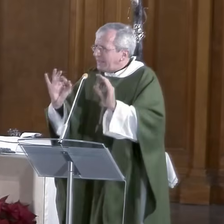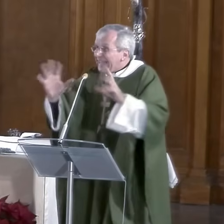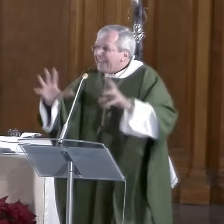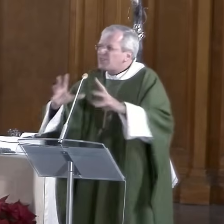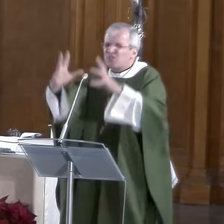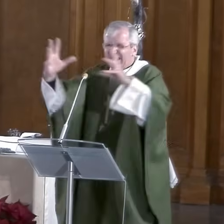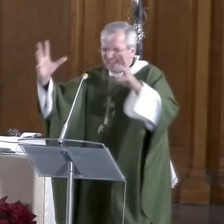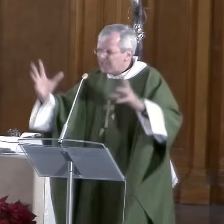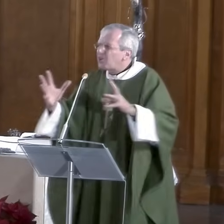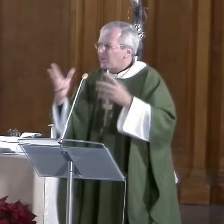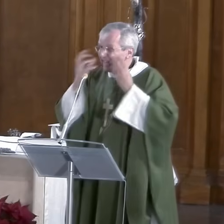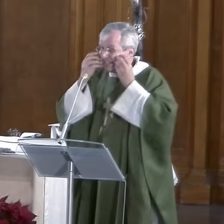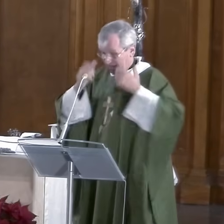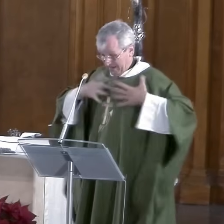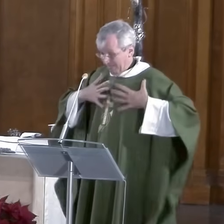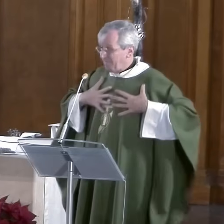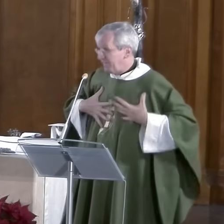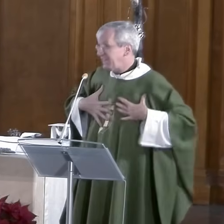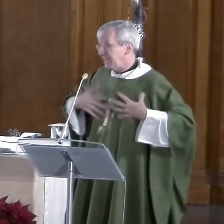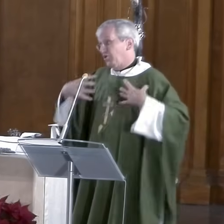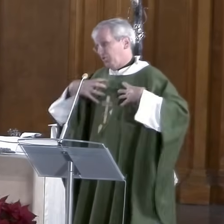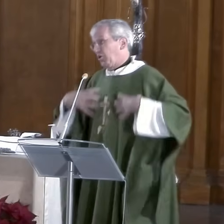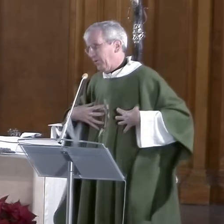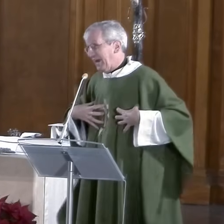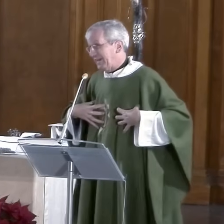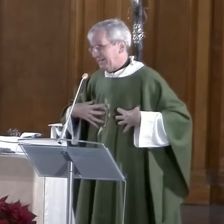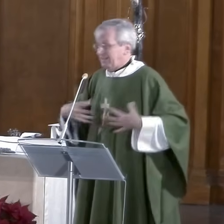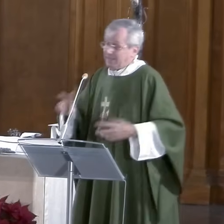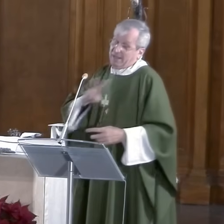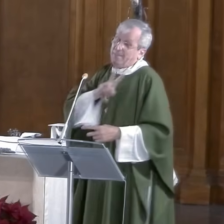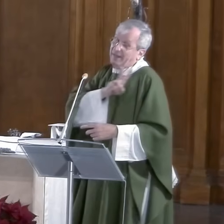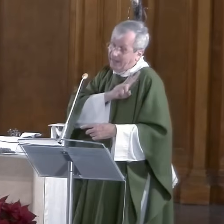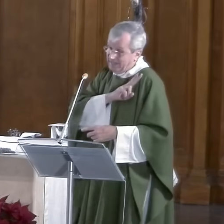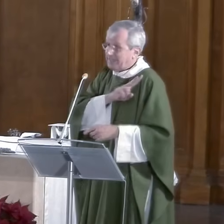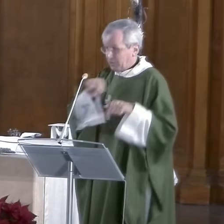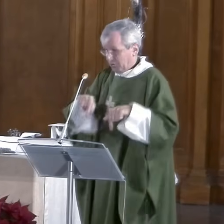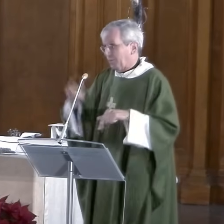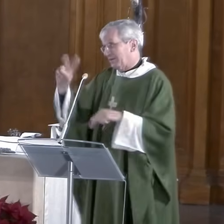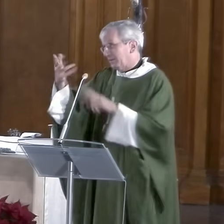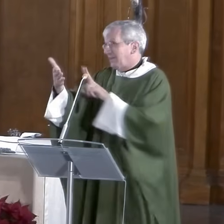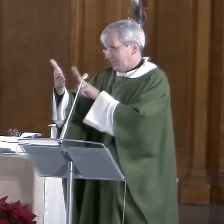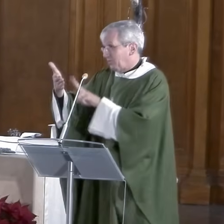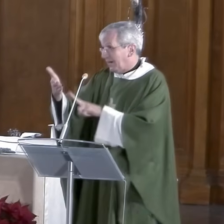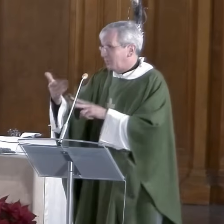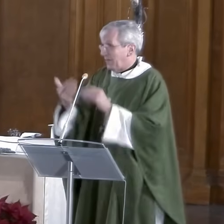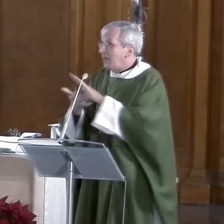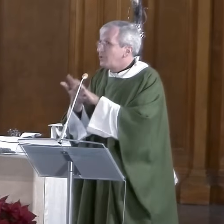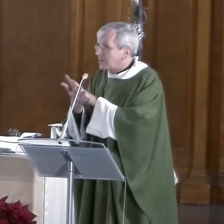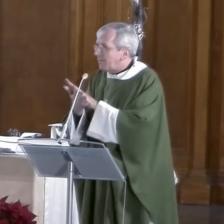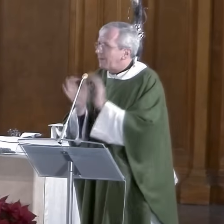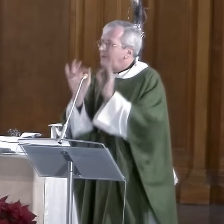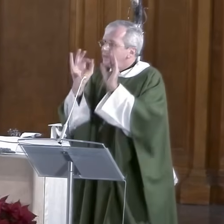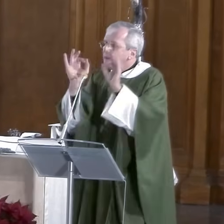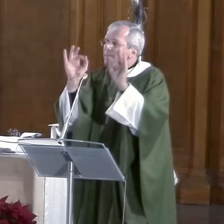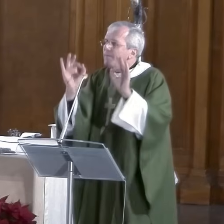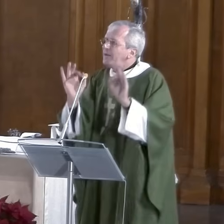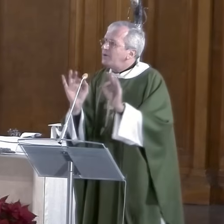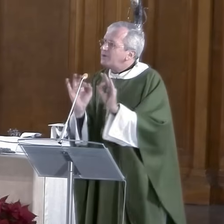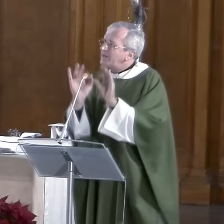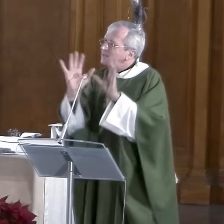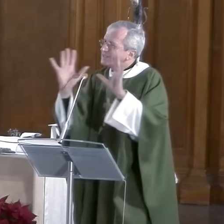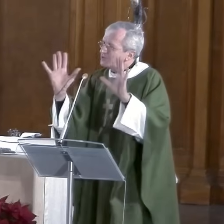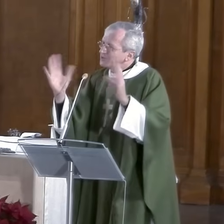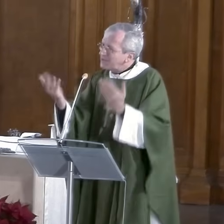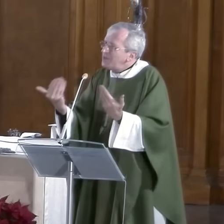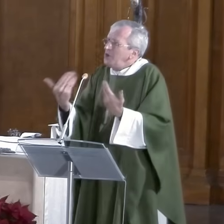Es decir, esos desórdenes físicos, corporales, que también el sexo, como la segunda lectura nos hablaba, es decir, poner